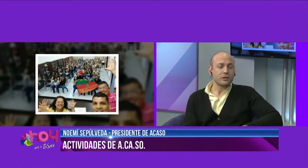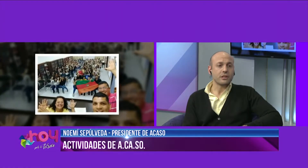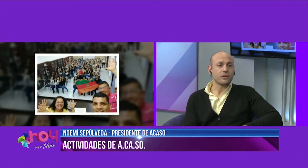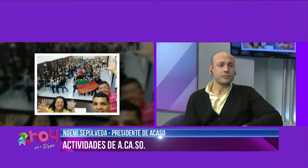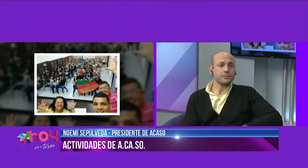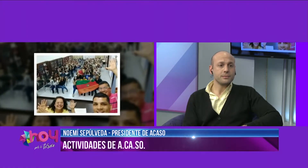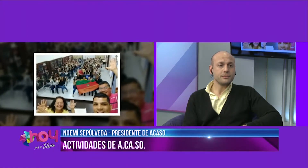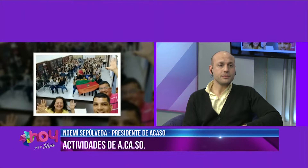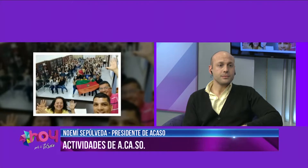proyecto.